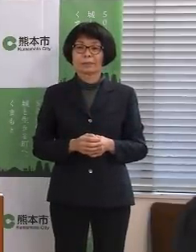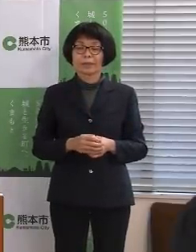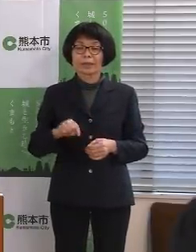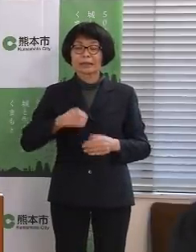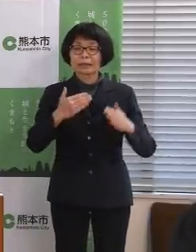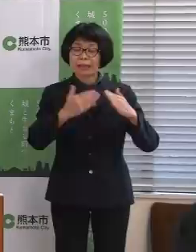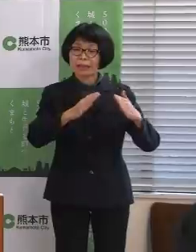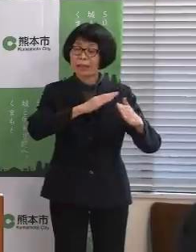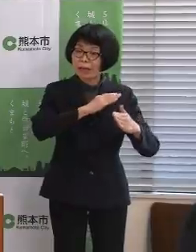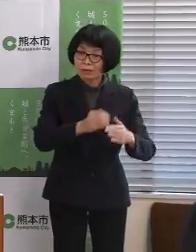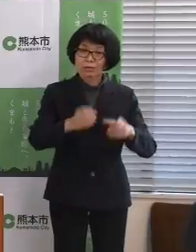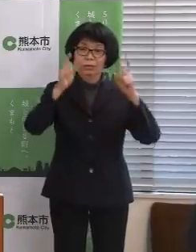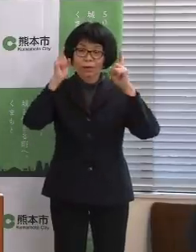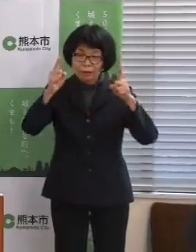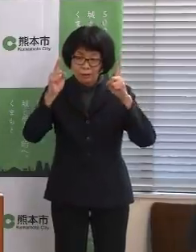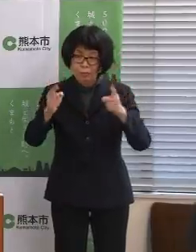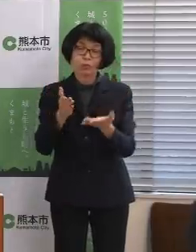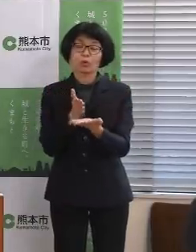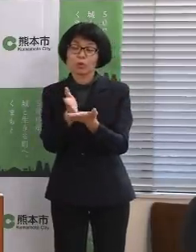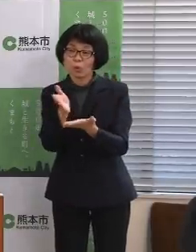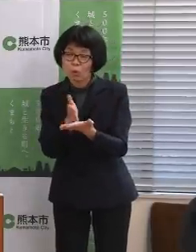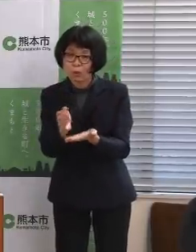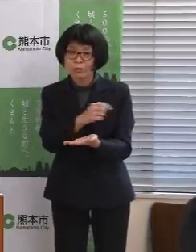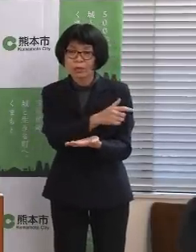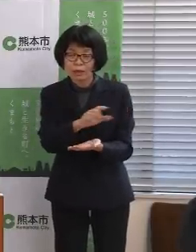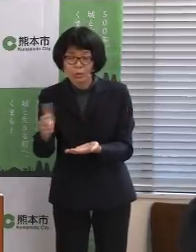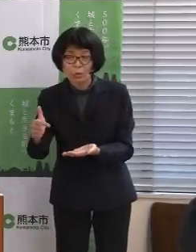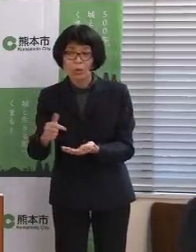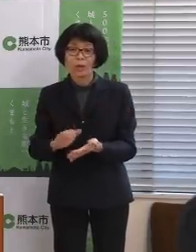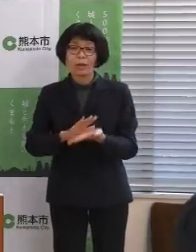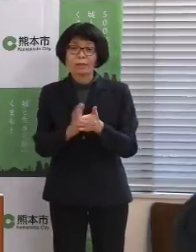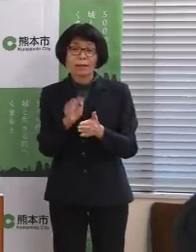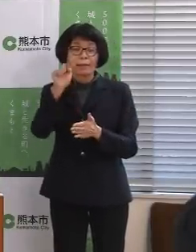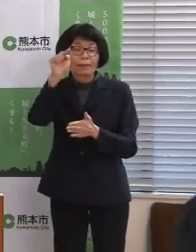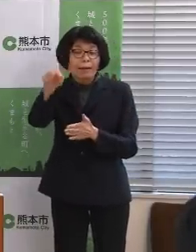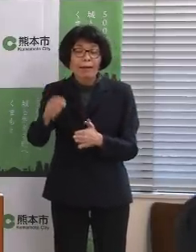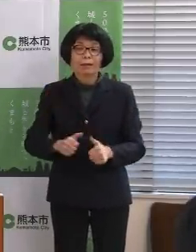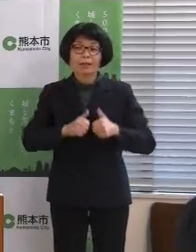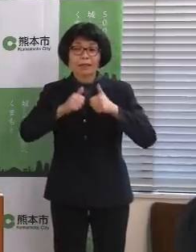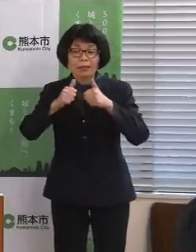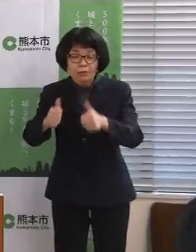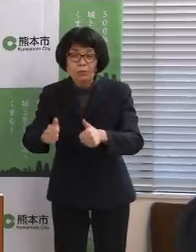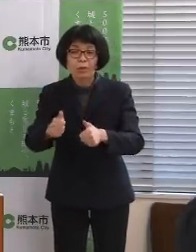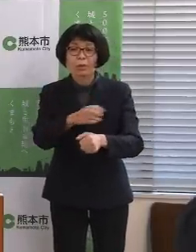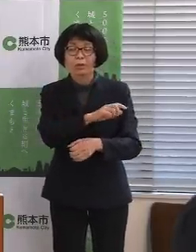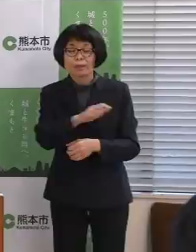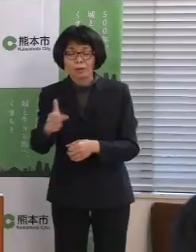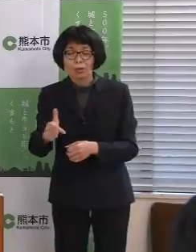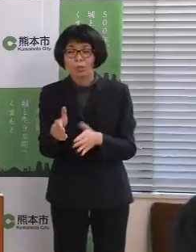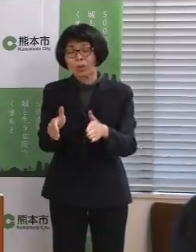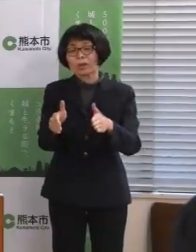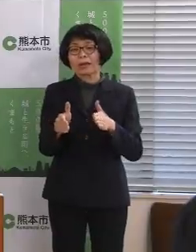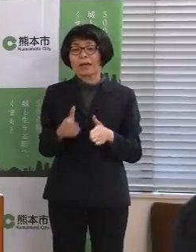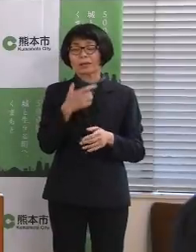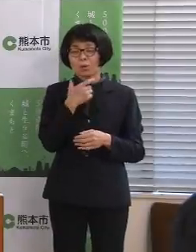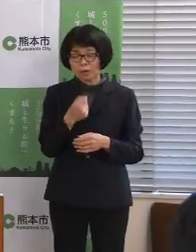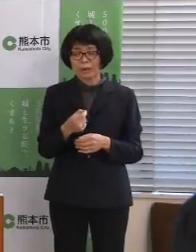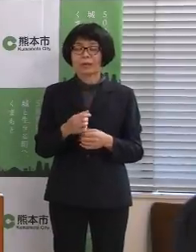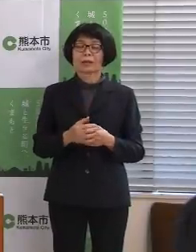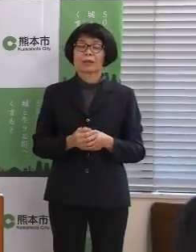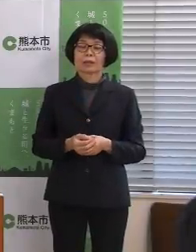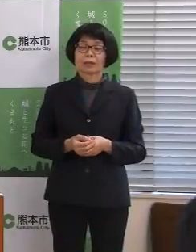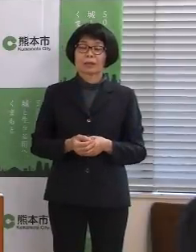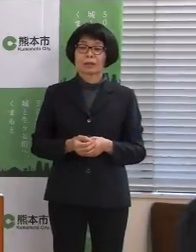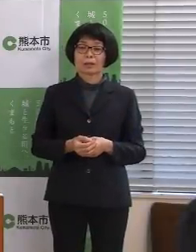はレジャー旅行など県境をまたぐですね移動等も控えていただくとともに